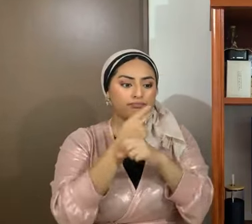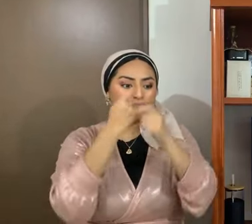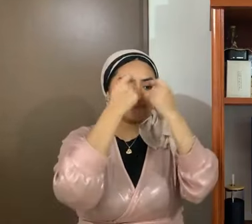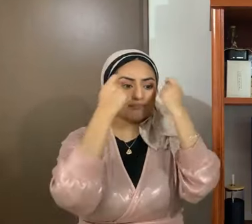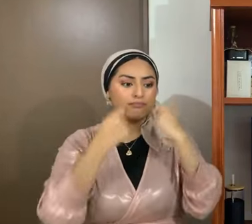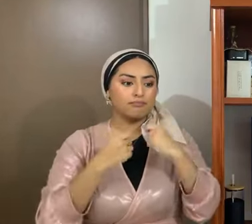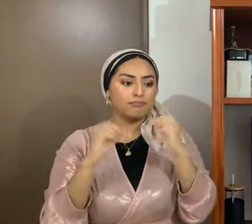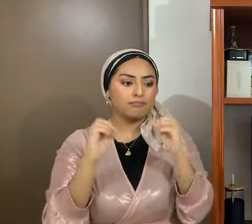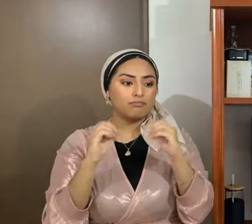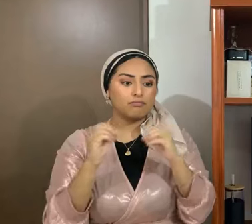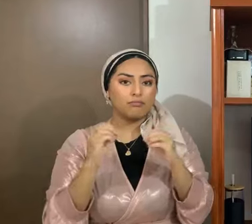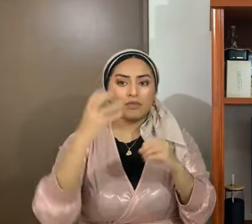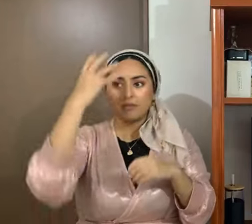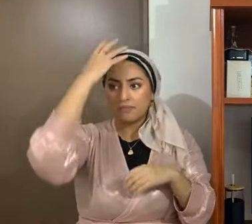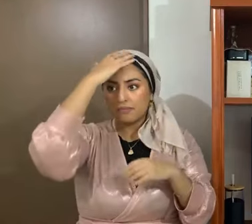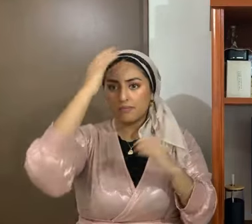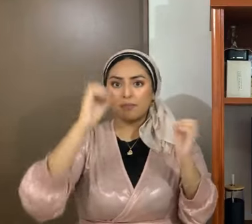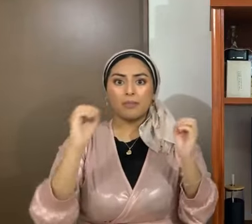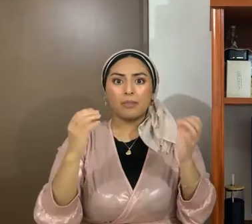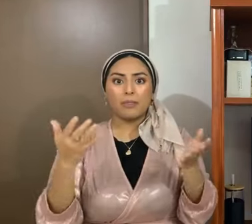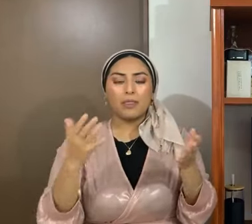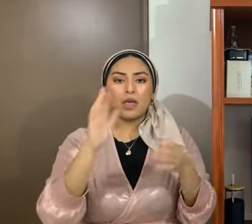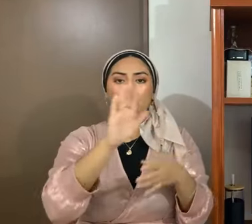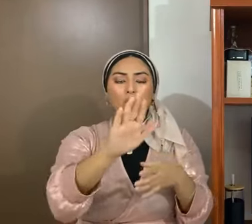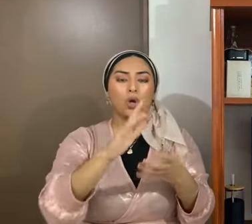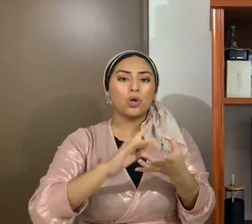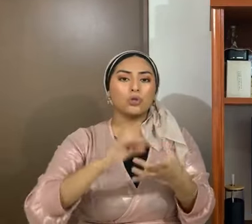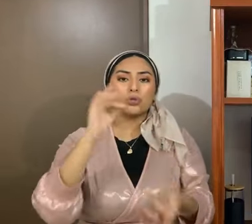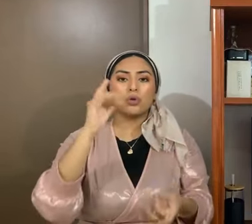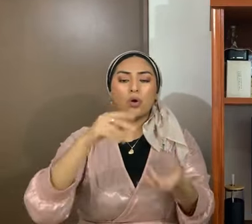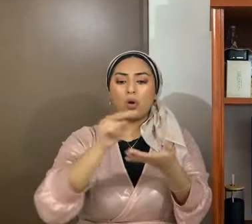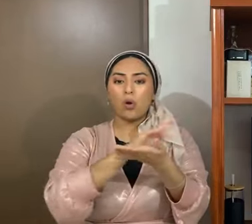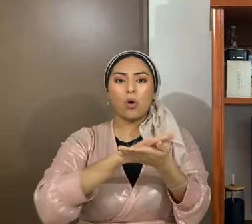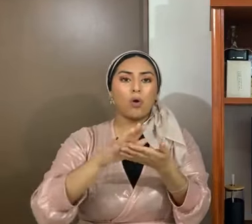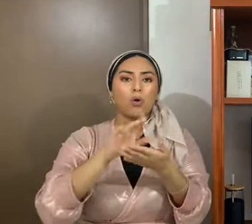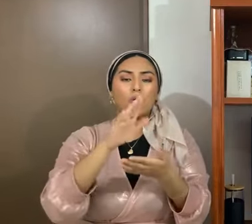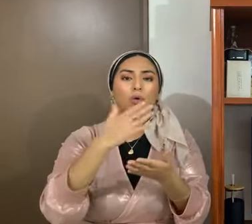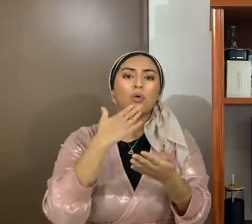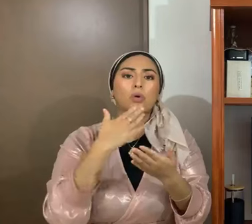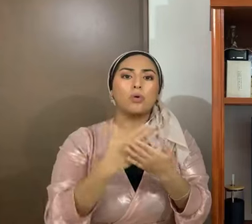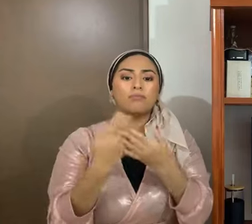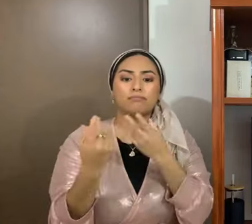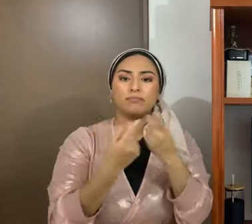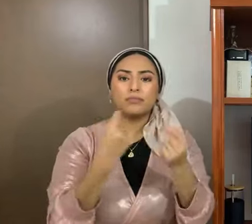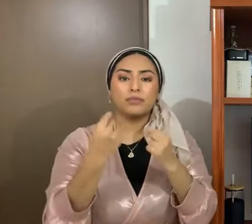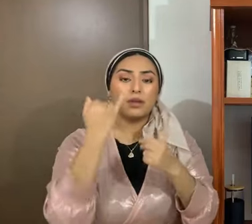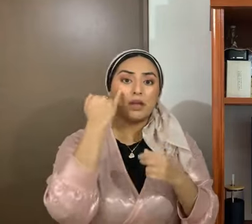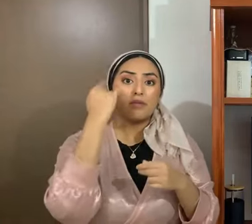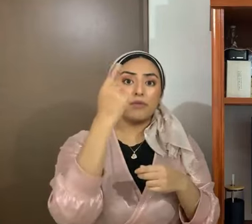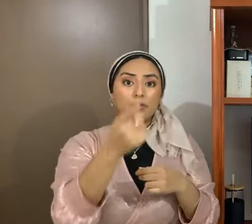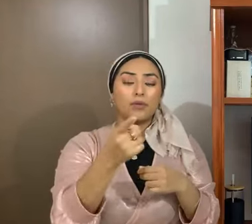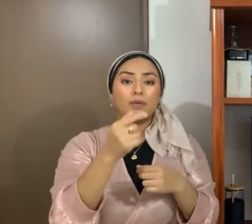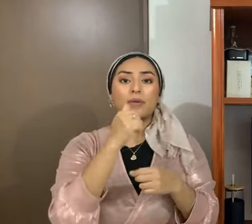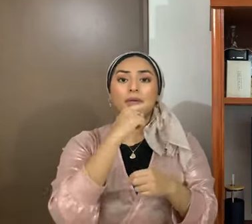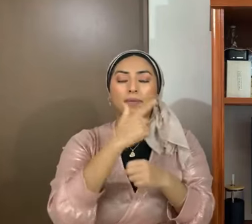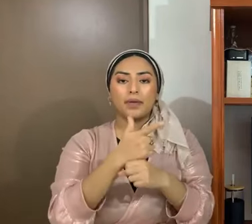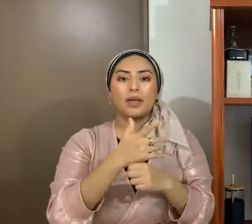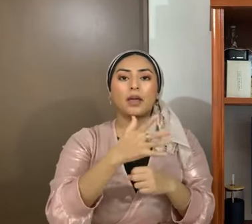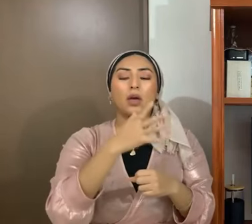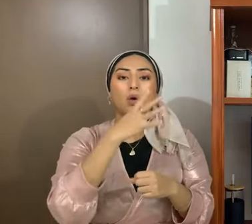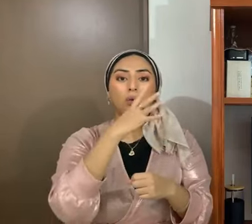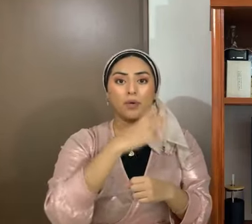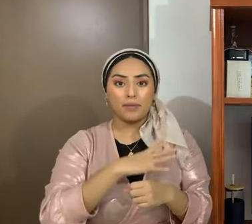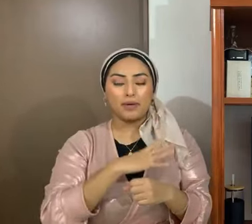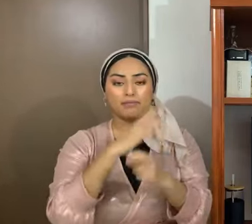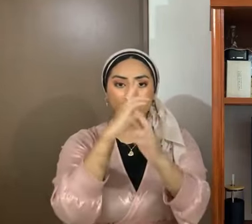kipa. ¿Cuál es mi vestimenta santa? La de tu alma, tus buenas acciones. Si tú eres una ajot, una mujercita,